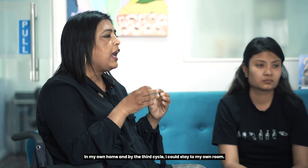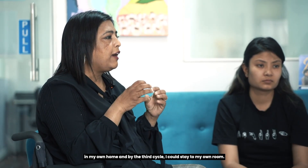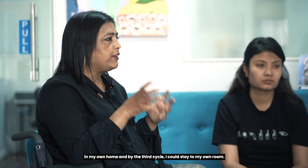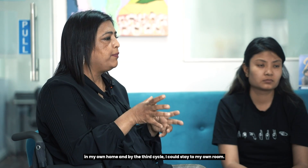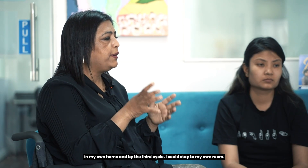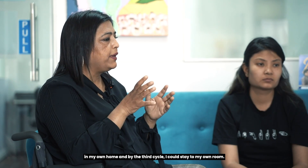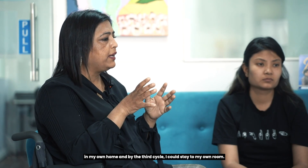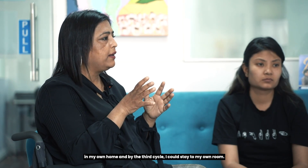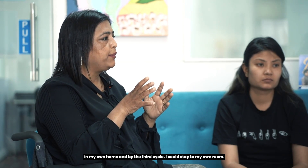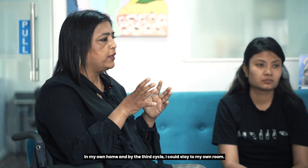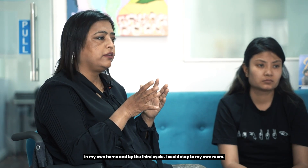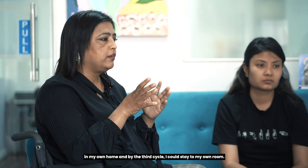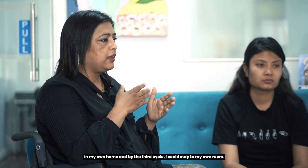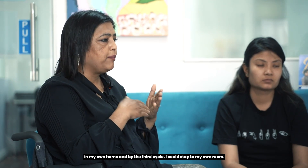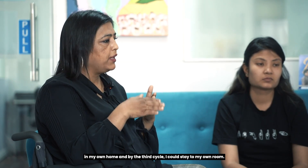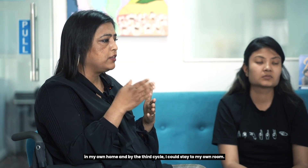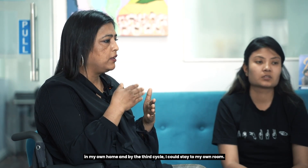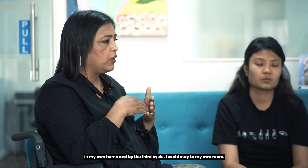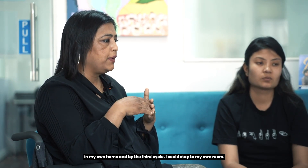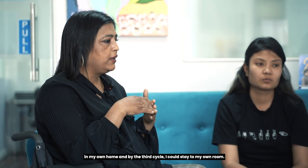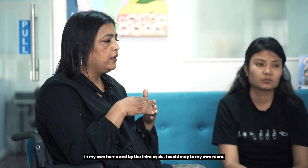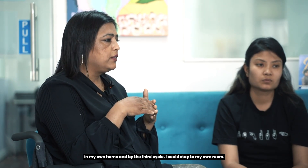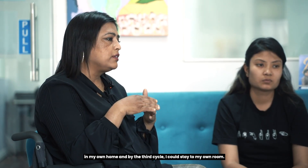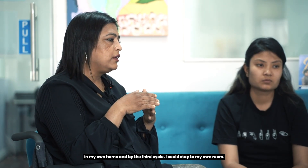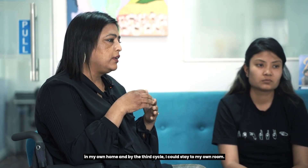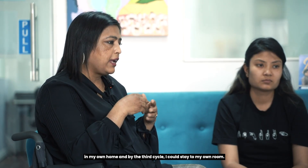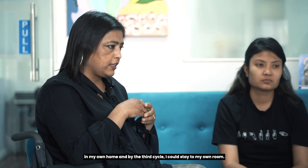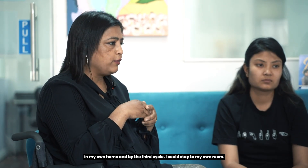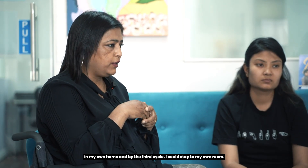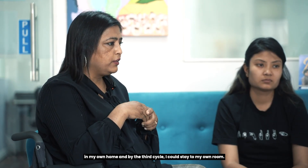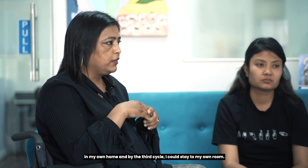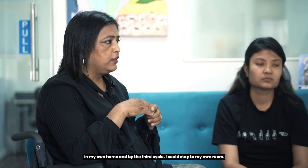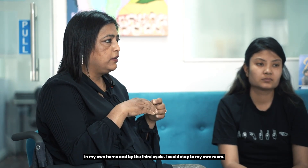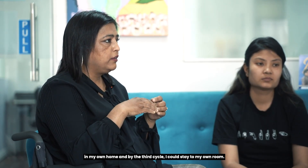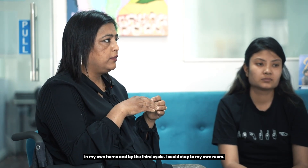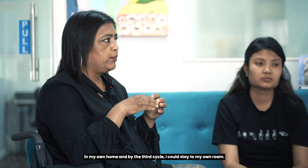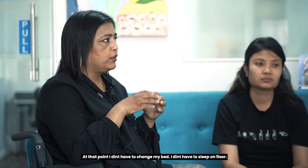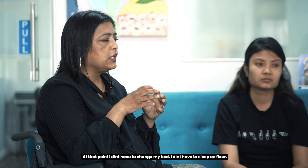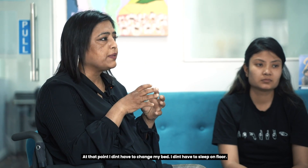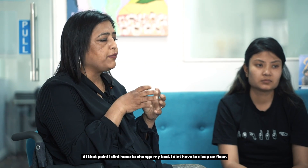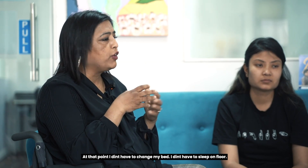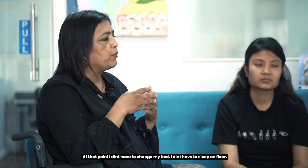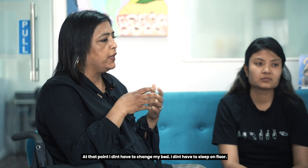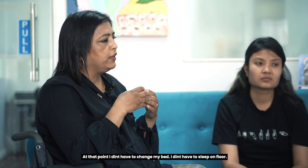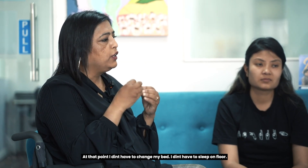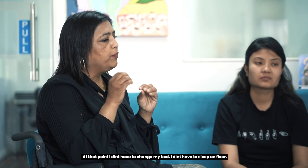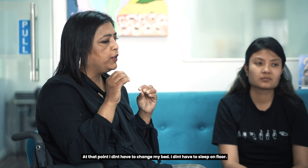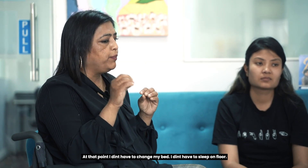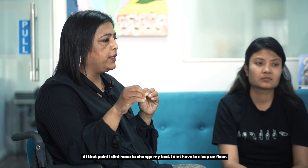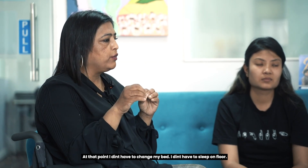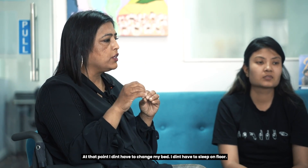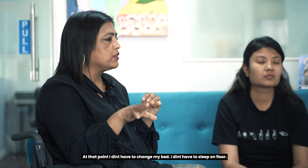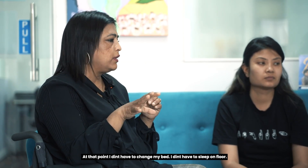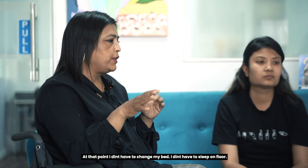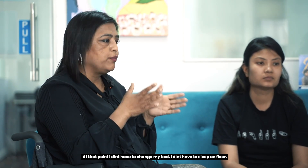रुममा आफ्नै बेडमा बाट हामीलाई चाहिँ घरमा त्यसरी राख्न थाल्नुभयो र त्यसमा चाहिँ फरक भएन